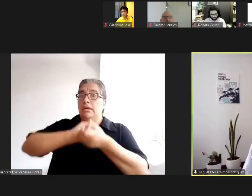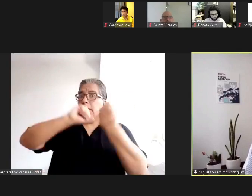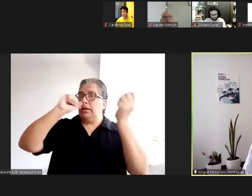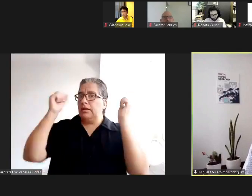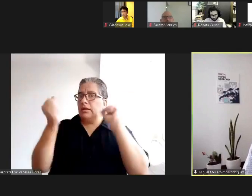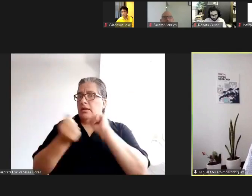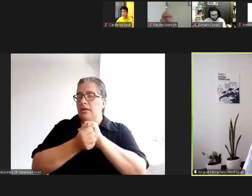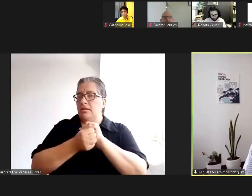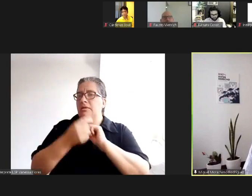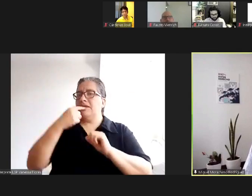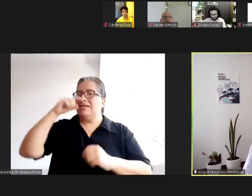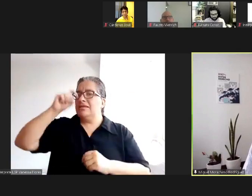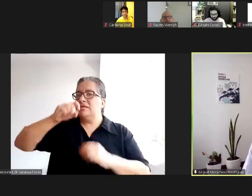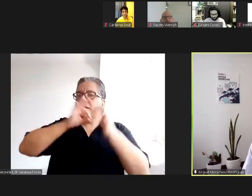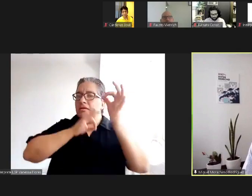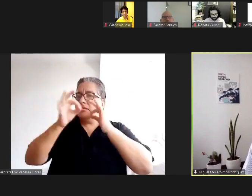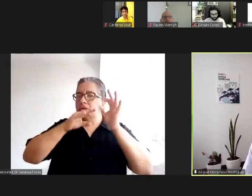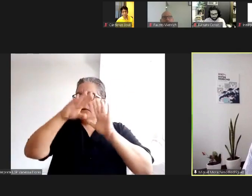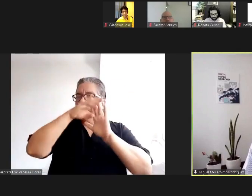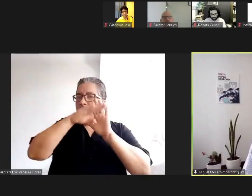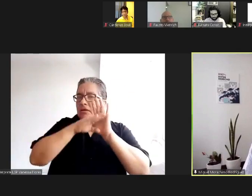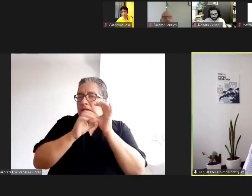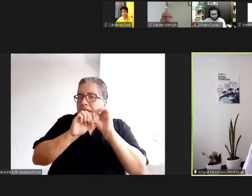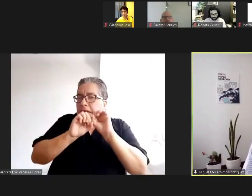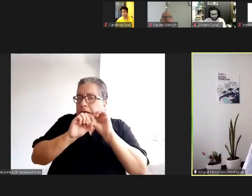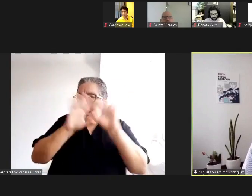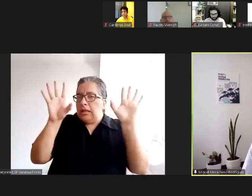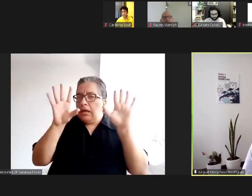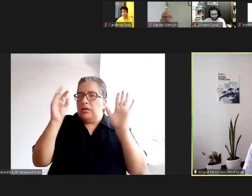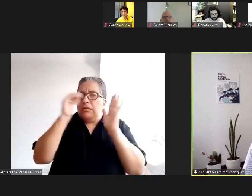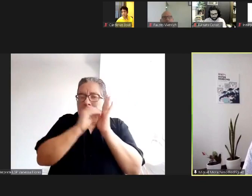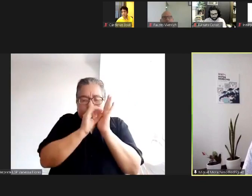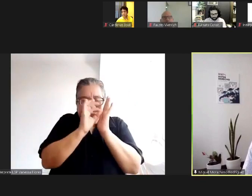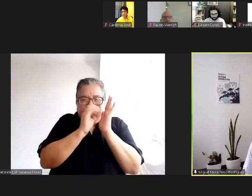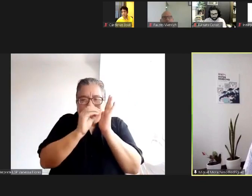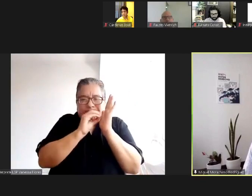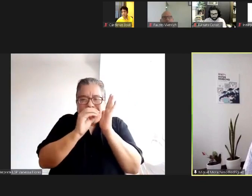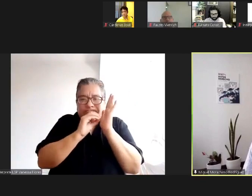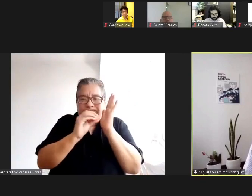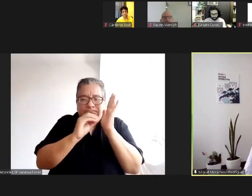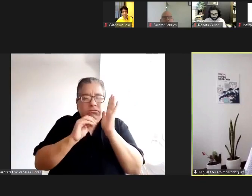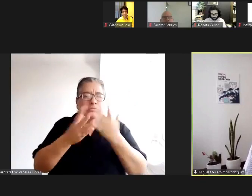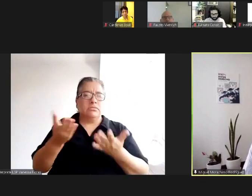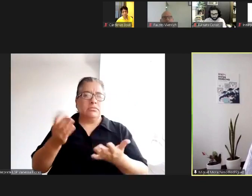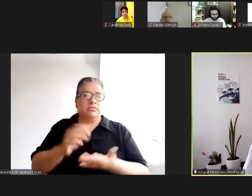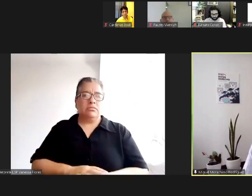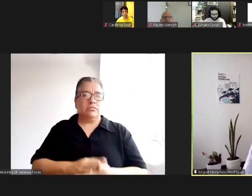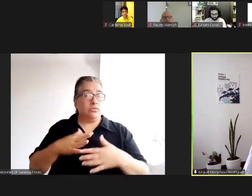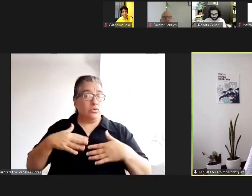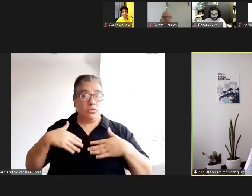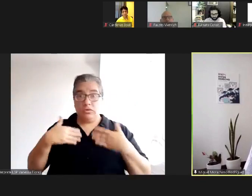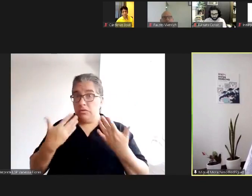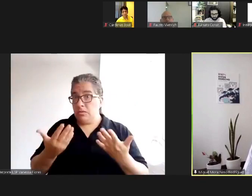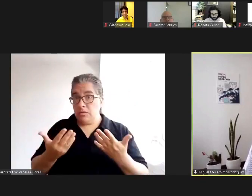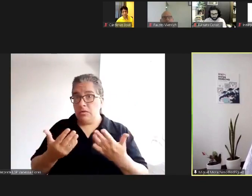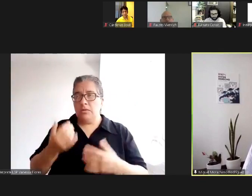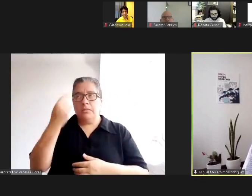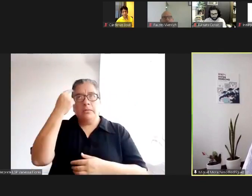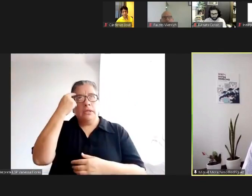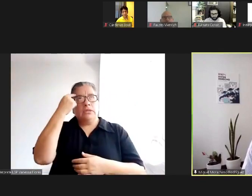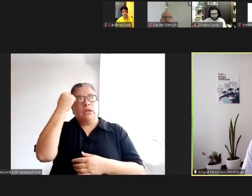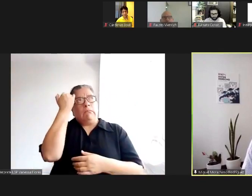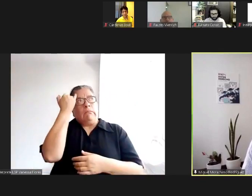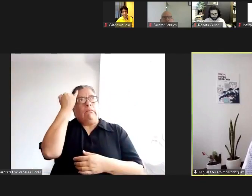que estar bien descrita y tiene que ser lo más detallada posible porque eso es lo único que se va a poder hacer. No se puede interpretar por analogía, no se puede